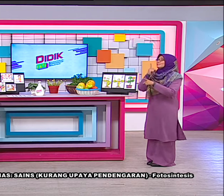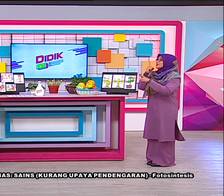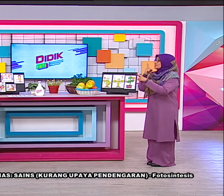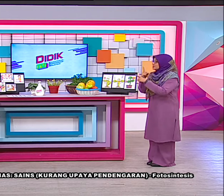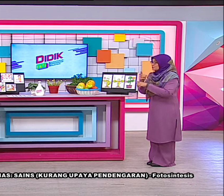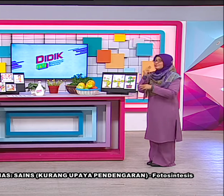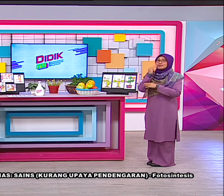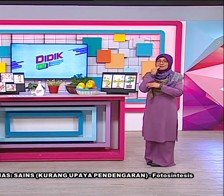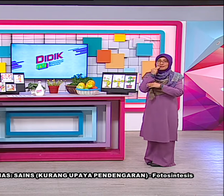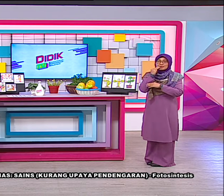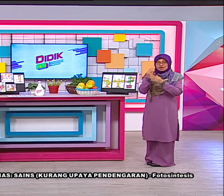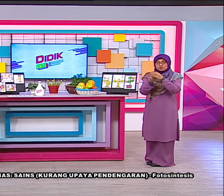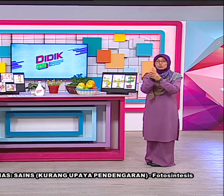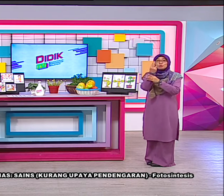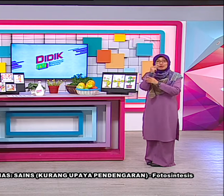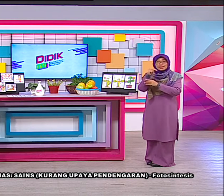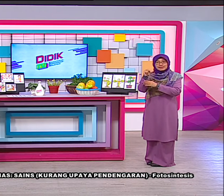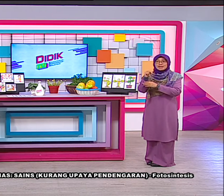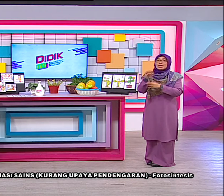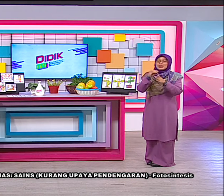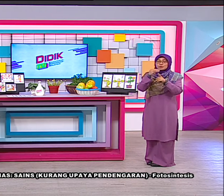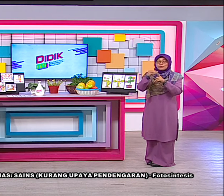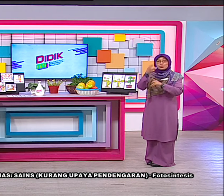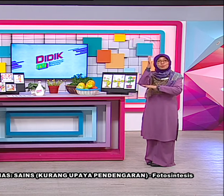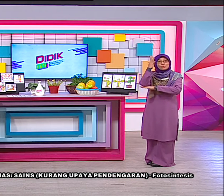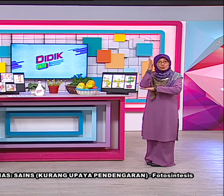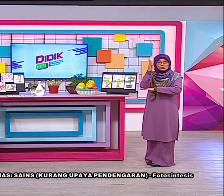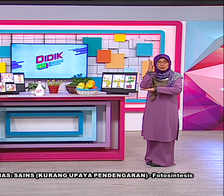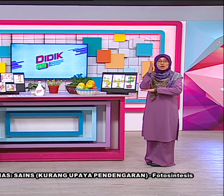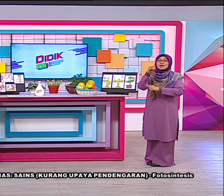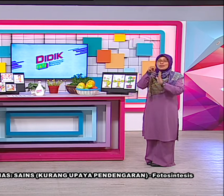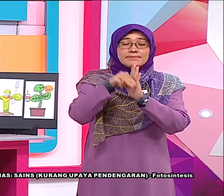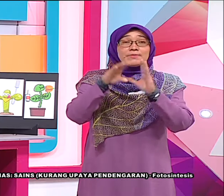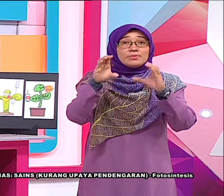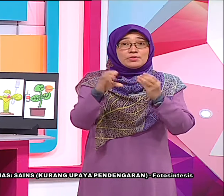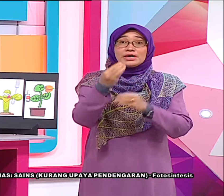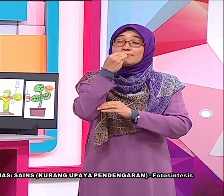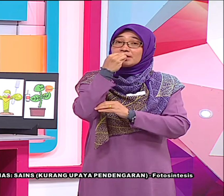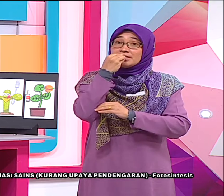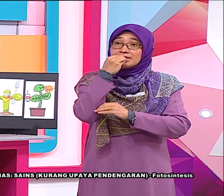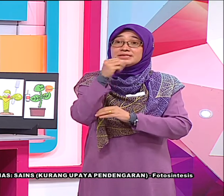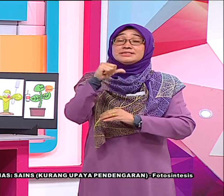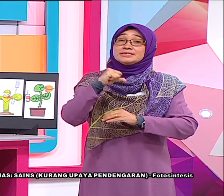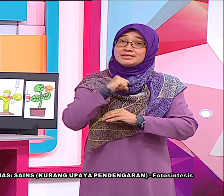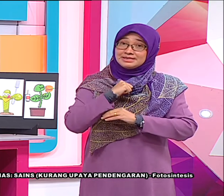betul-betul Mira Oke tumbuhan ataupun pokok membuat makanannya sendiri